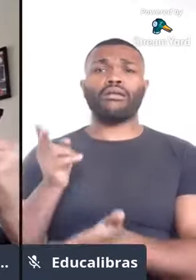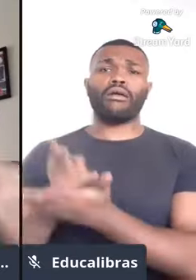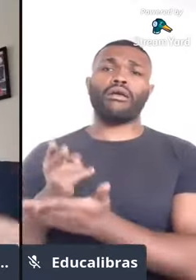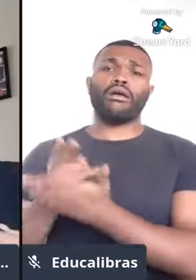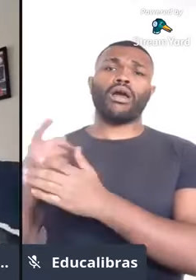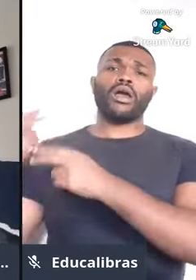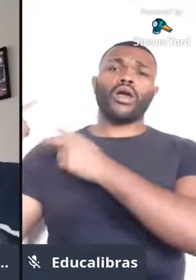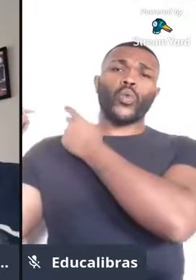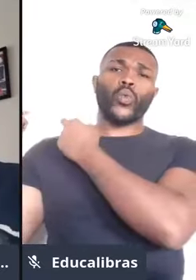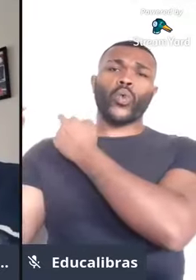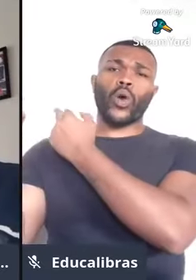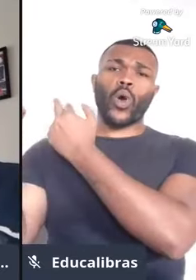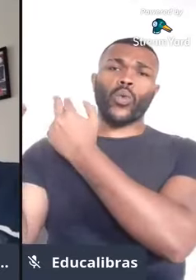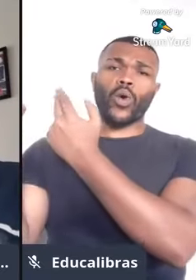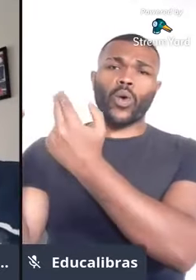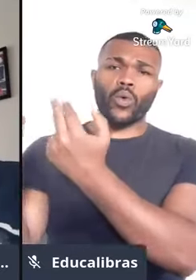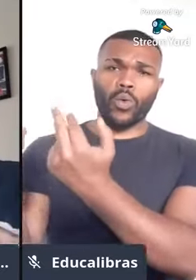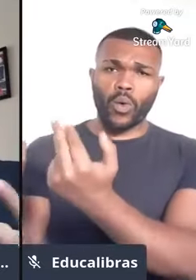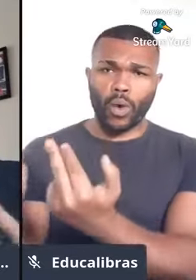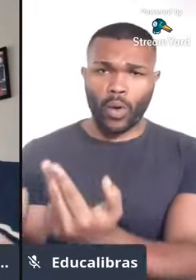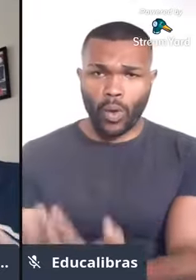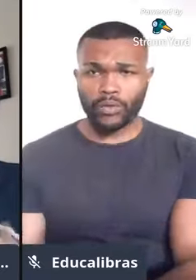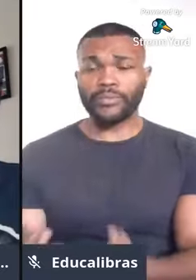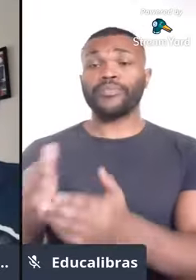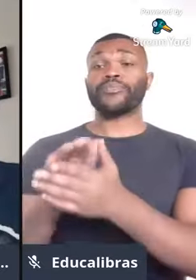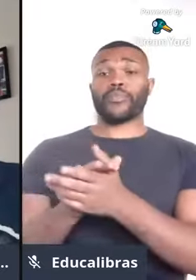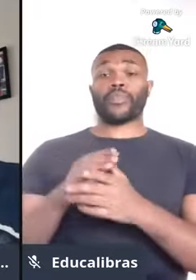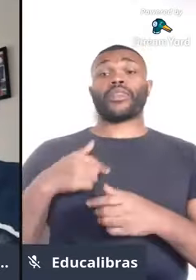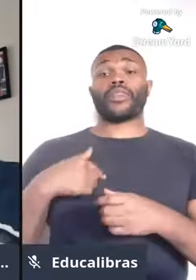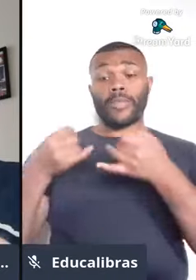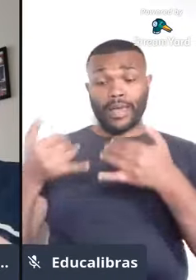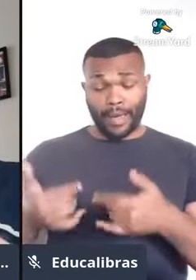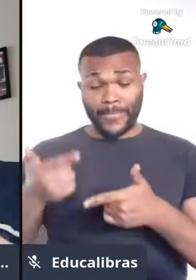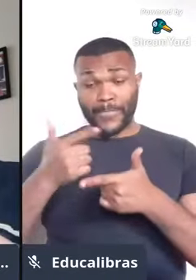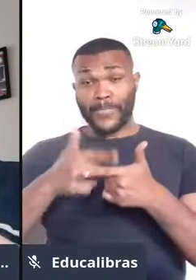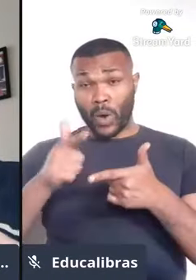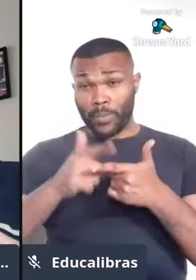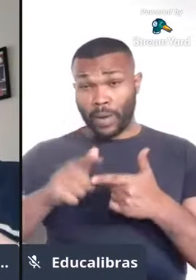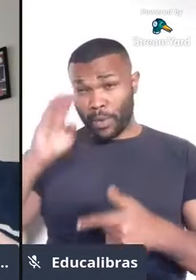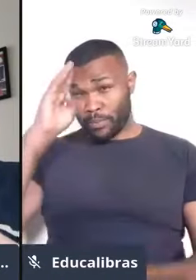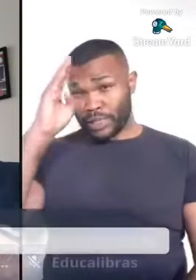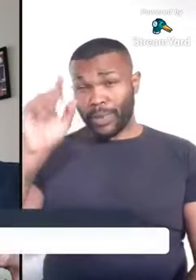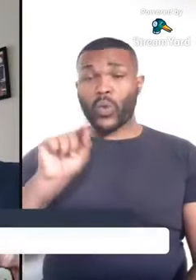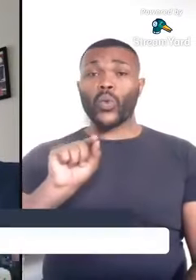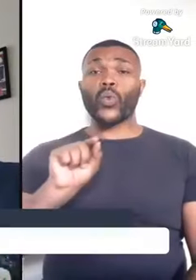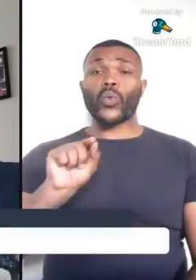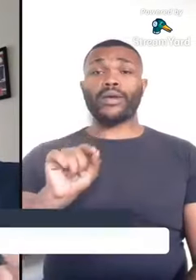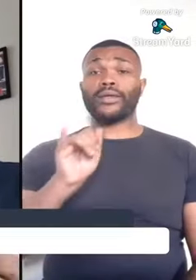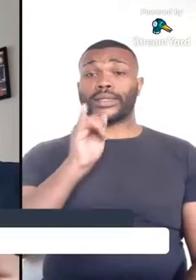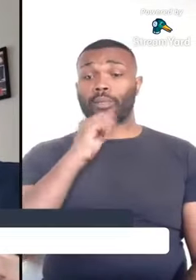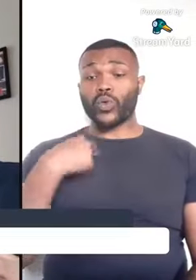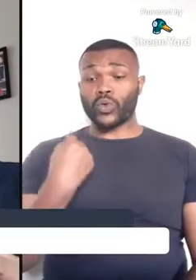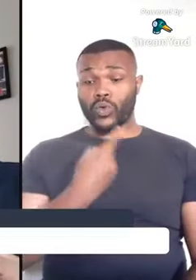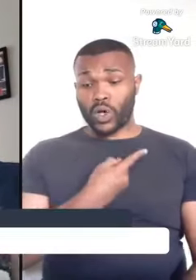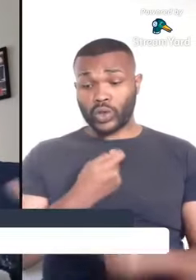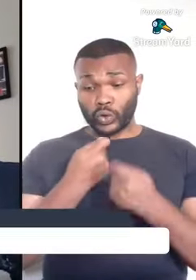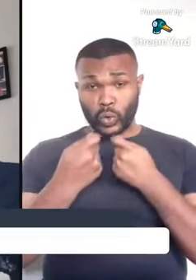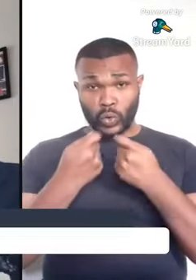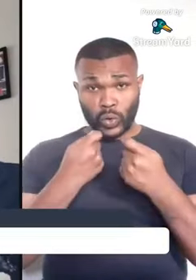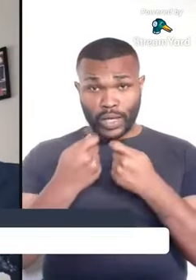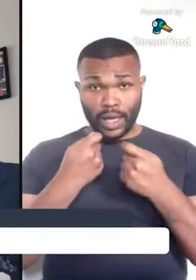qual é o grande problema? O grande problema é o seguinte: para a gente que é jornalista, a separação de um tema por editorias é uma